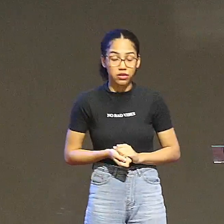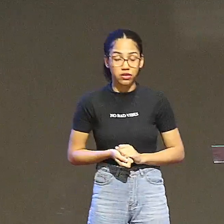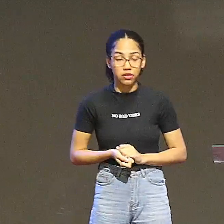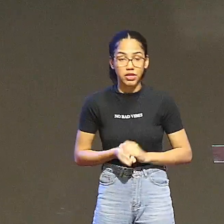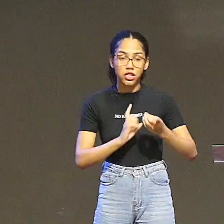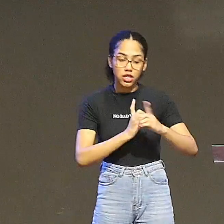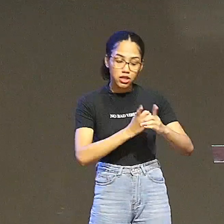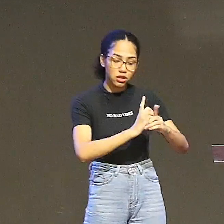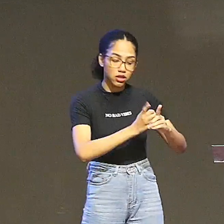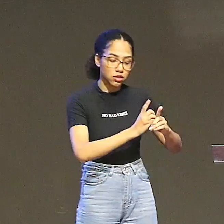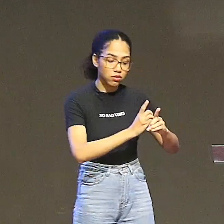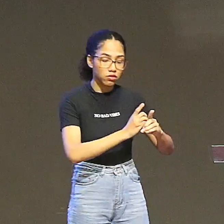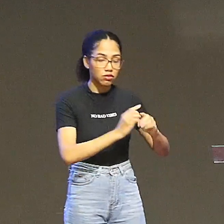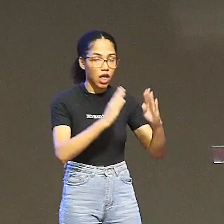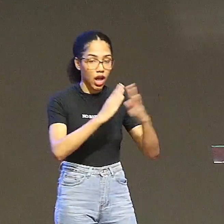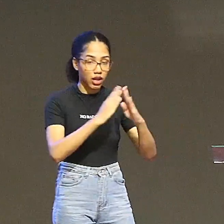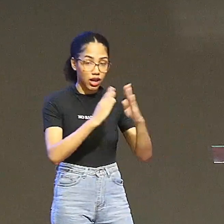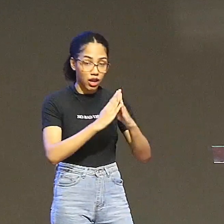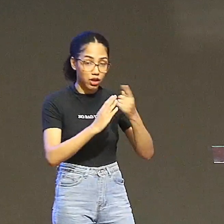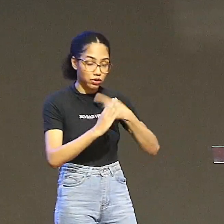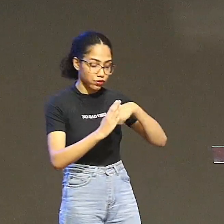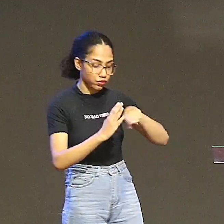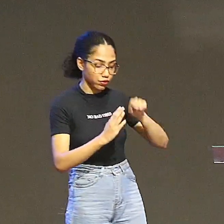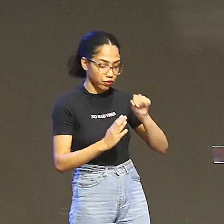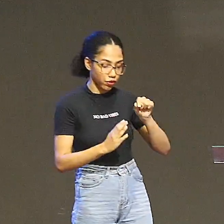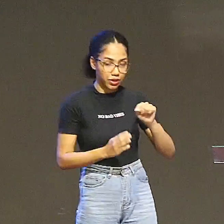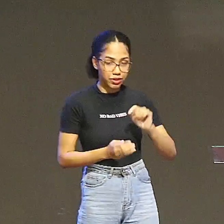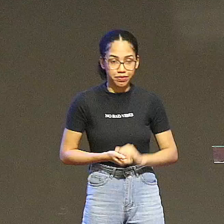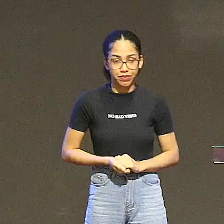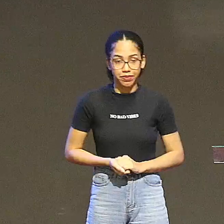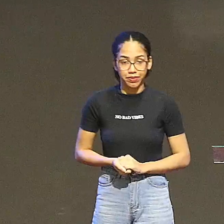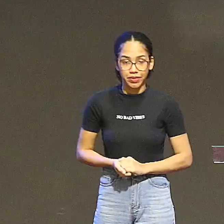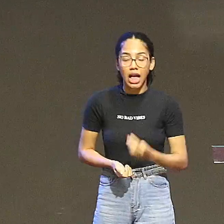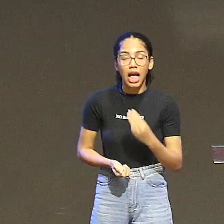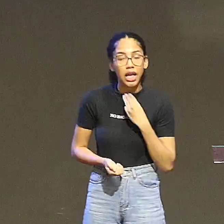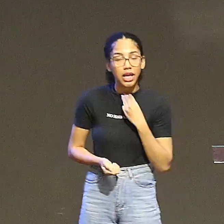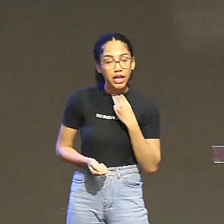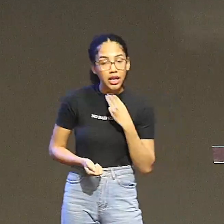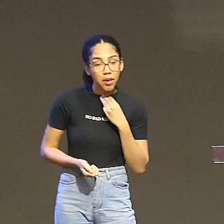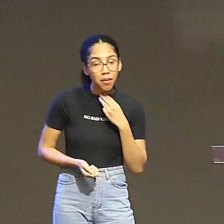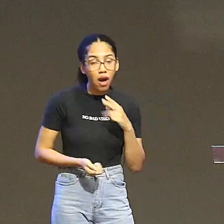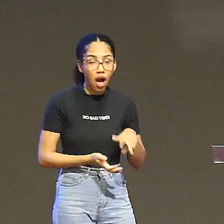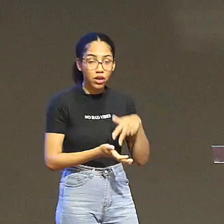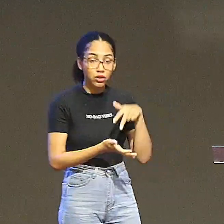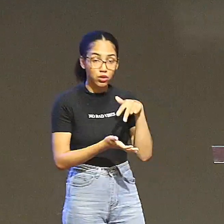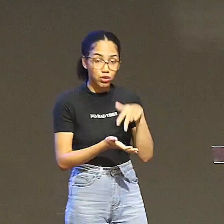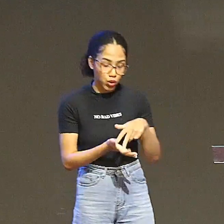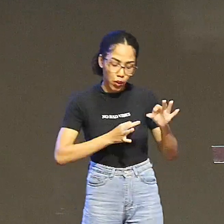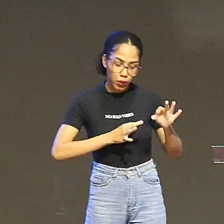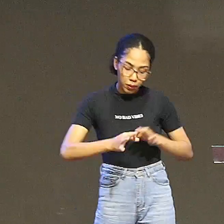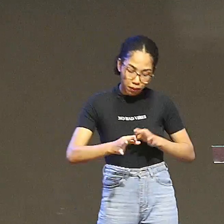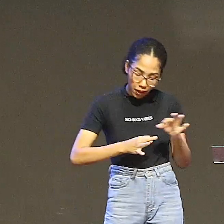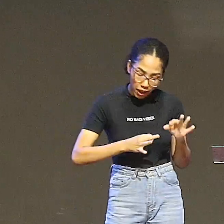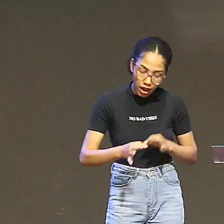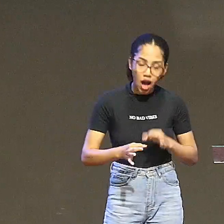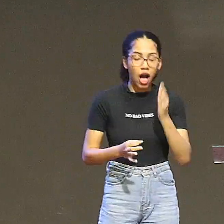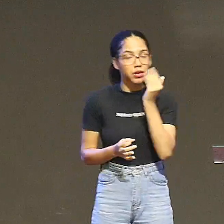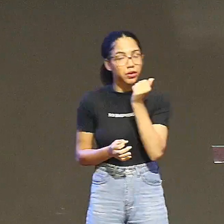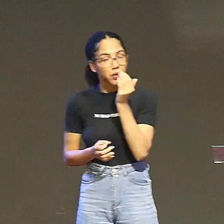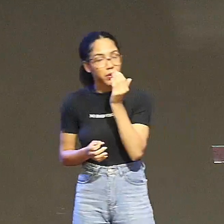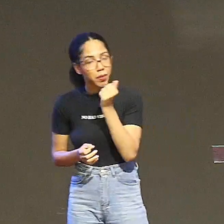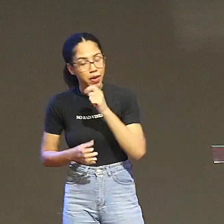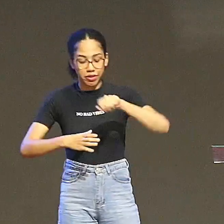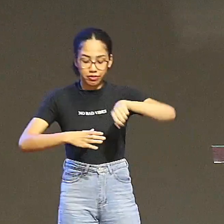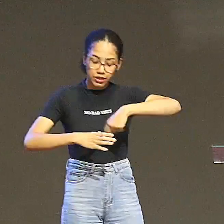na casa delas e Marta ela se levantou para fazer a refeição para cuidar das coisas para receber bem a